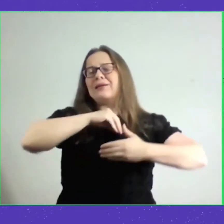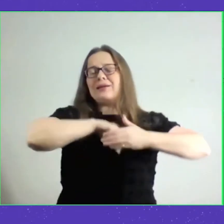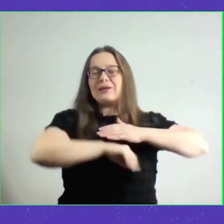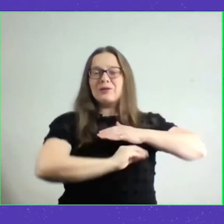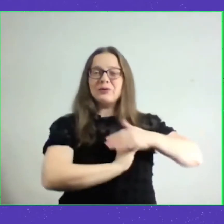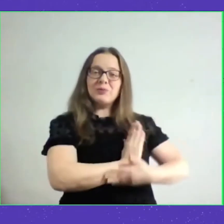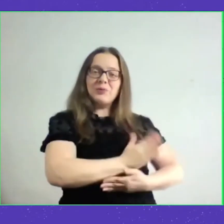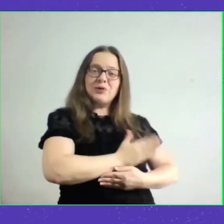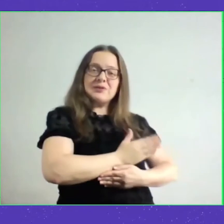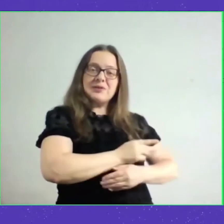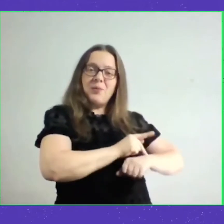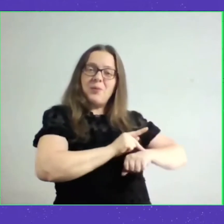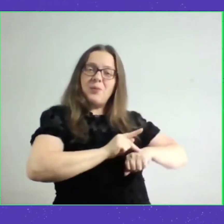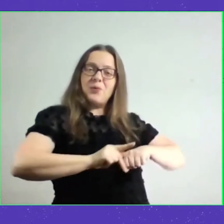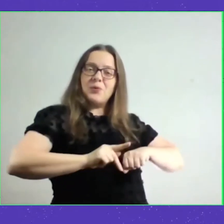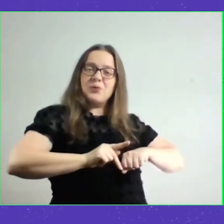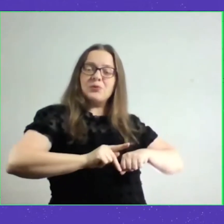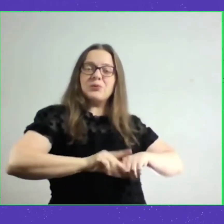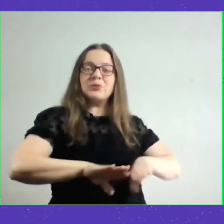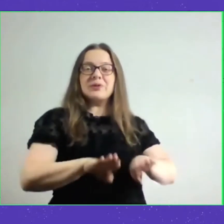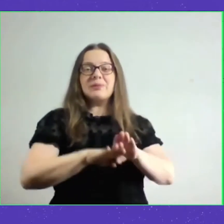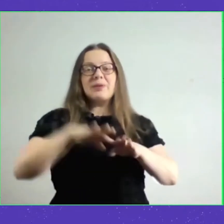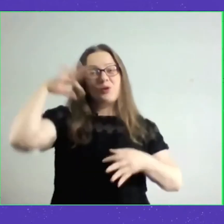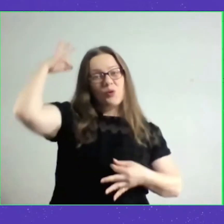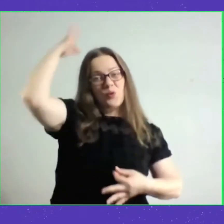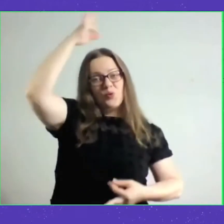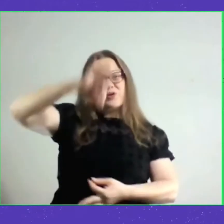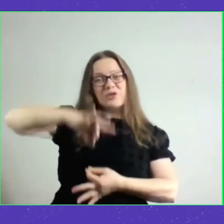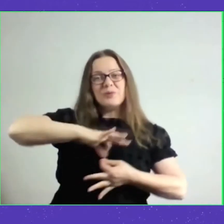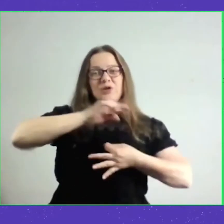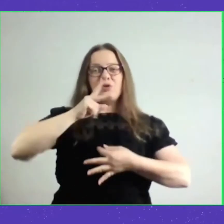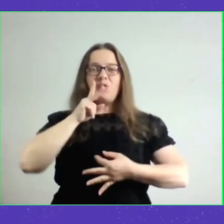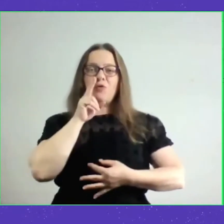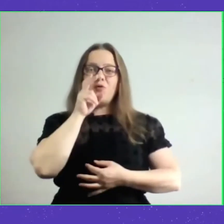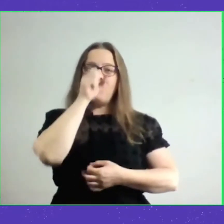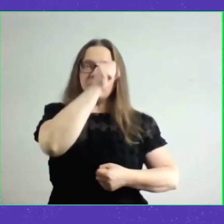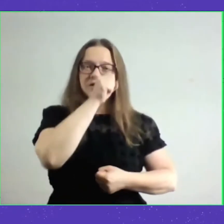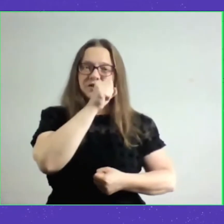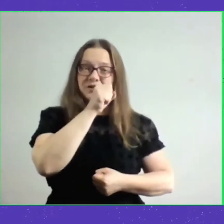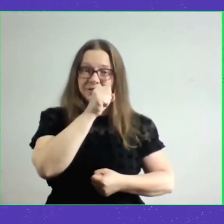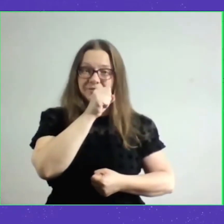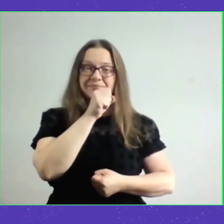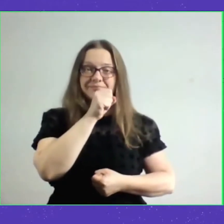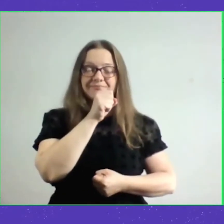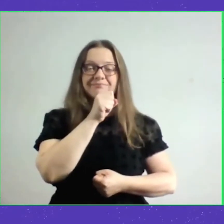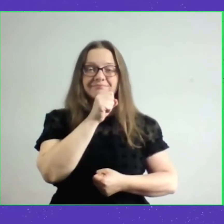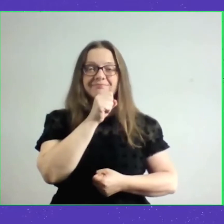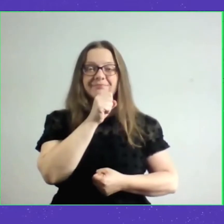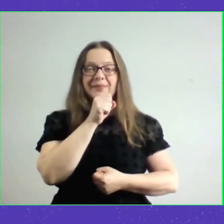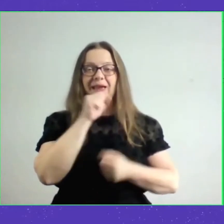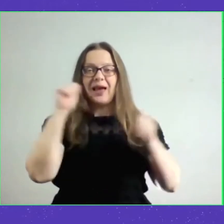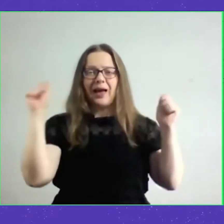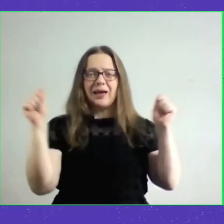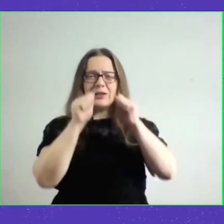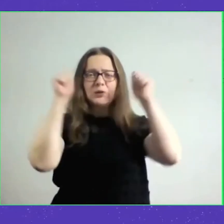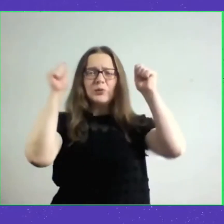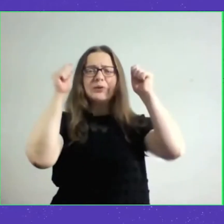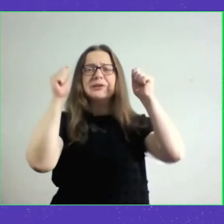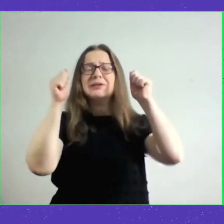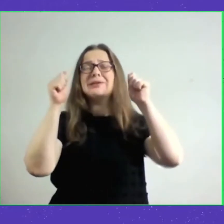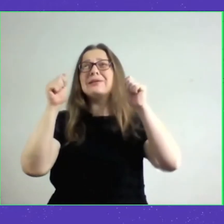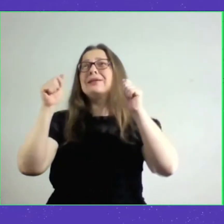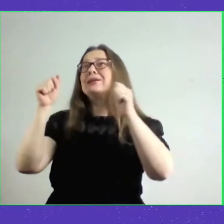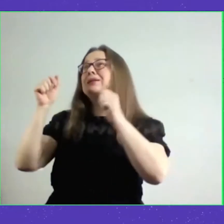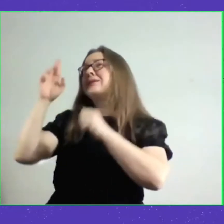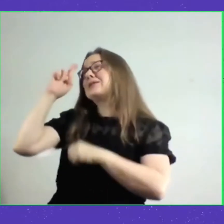espírito inabalável. Aleluia! Senhor, eu quero esse coração puro. Eu quero